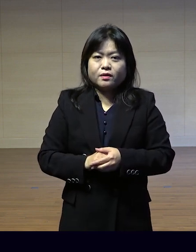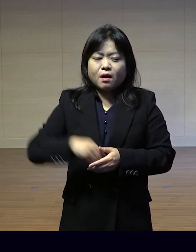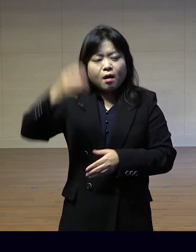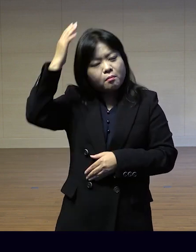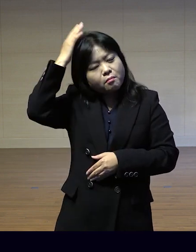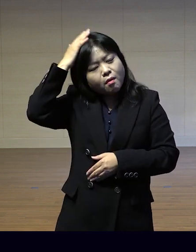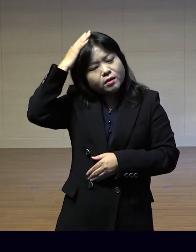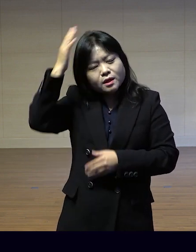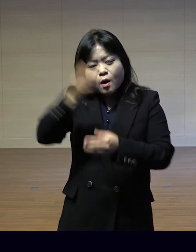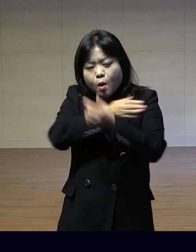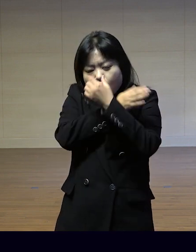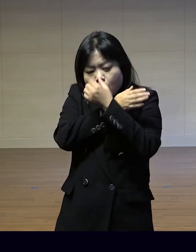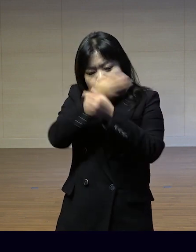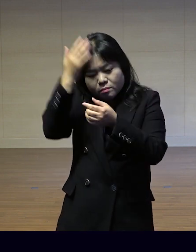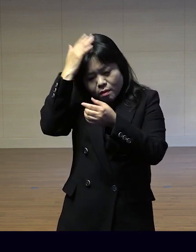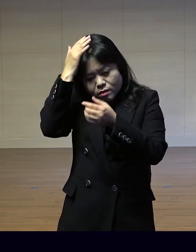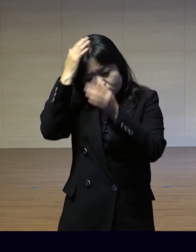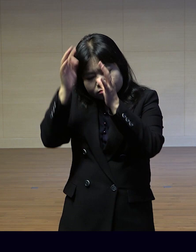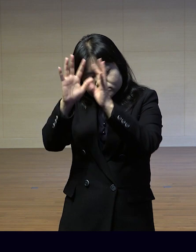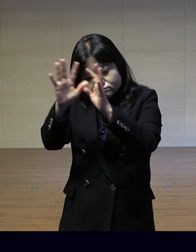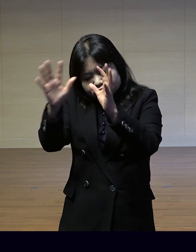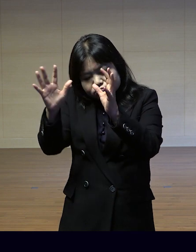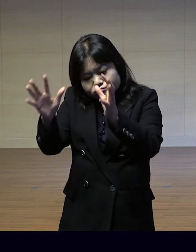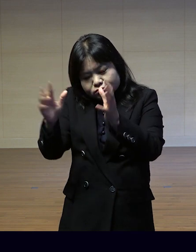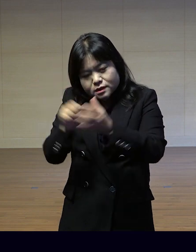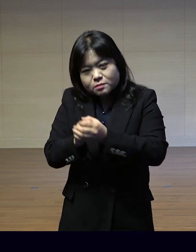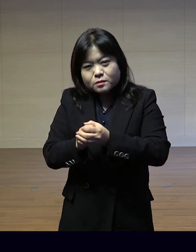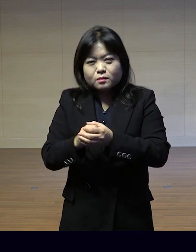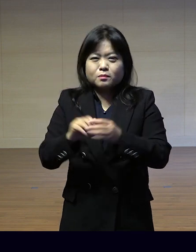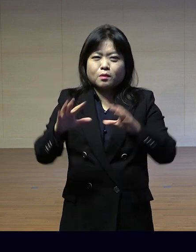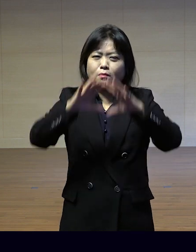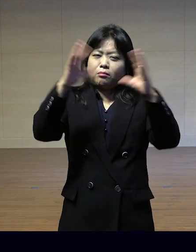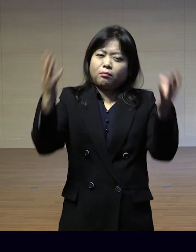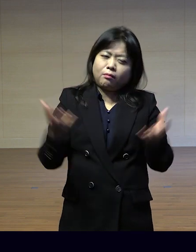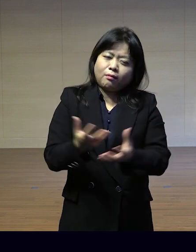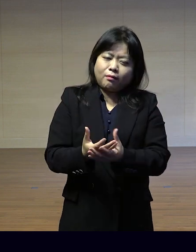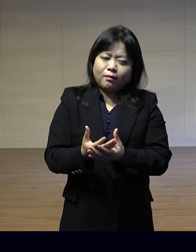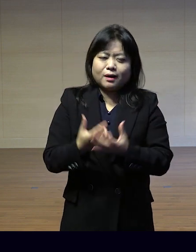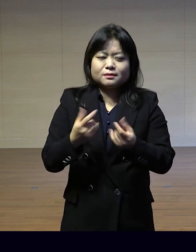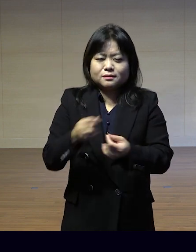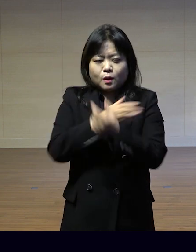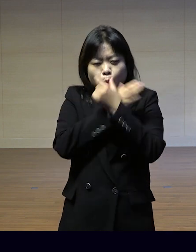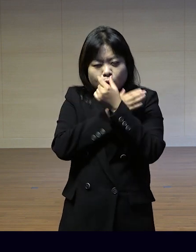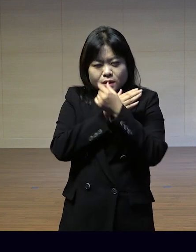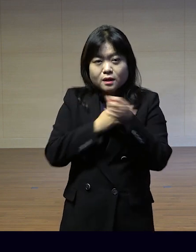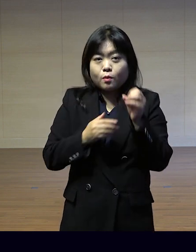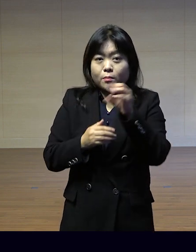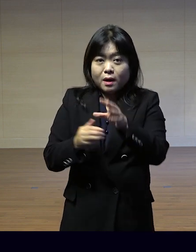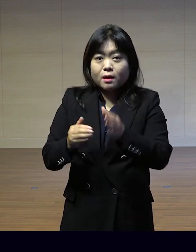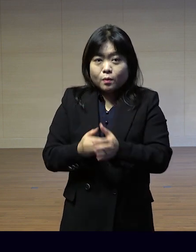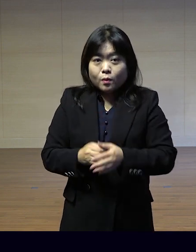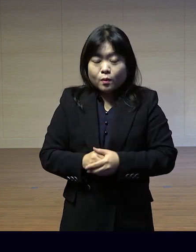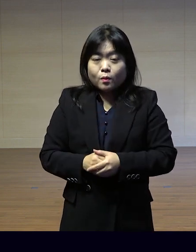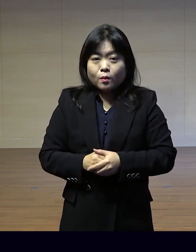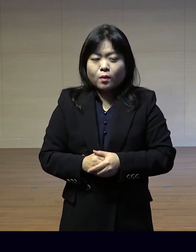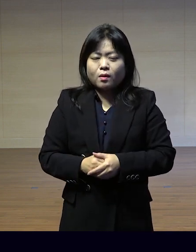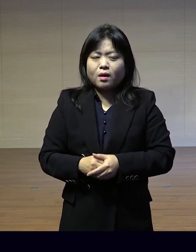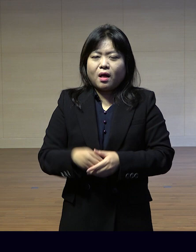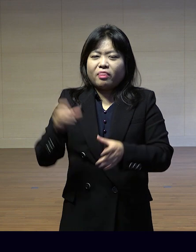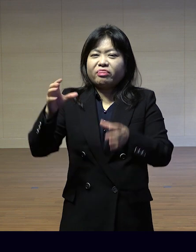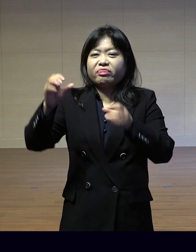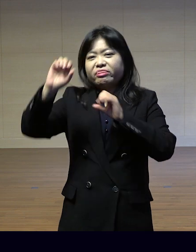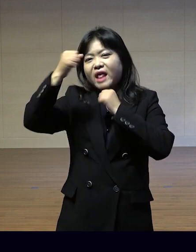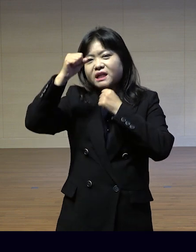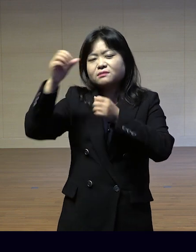머리를 만져본 장님은 뭐 삼태기 같은 어떤 물체가 있습니다. 이렇게 얘기를 하고 다리를